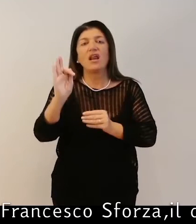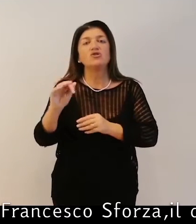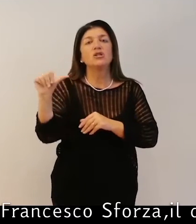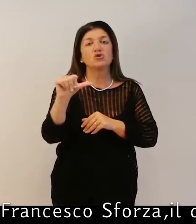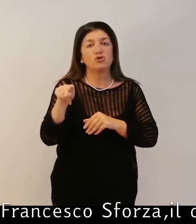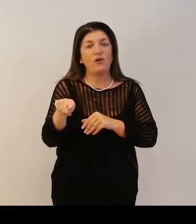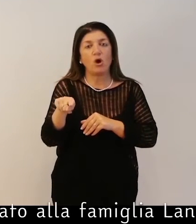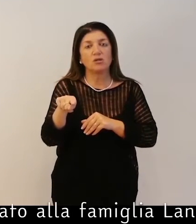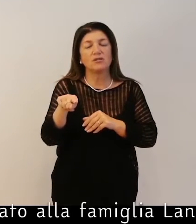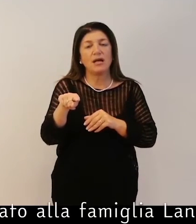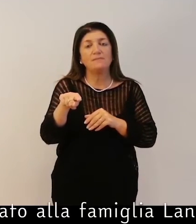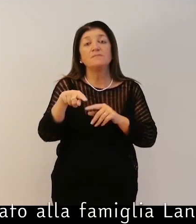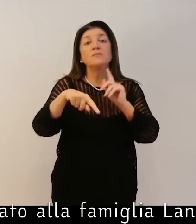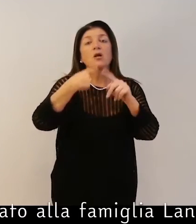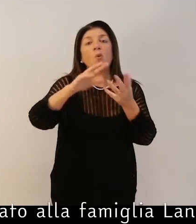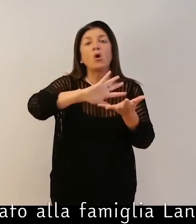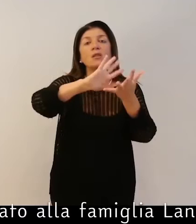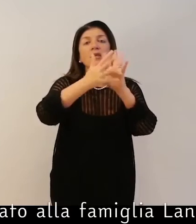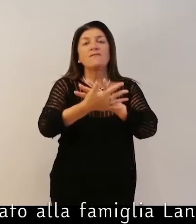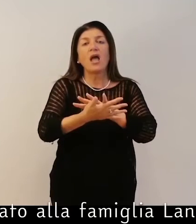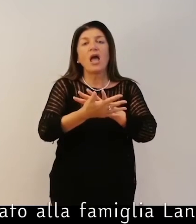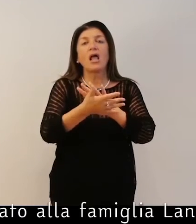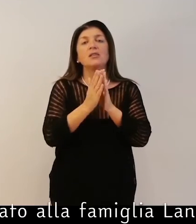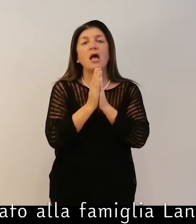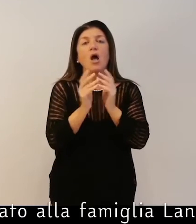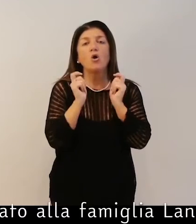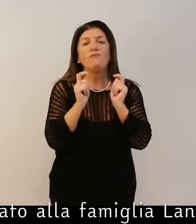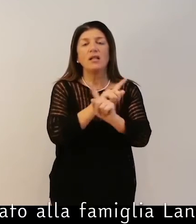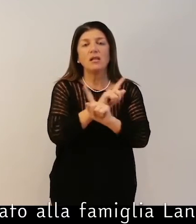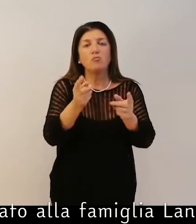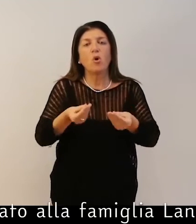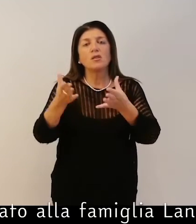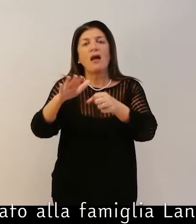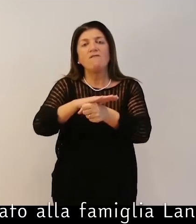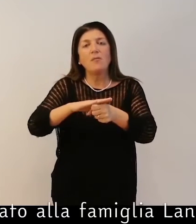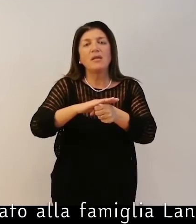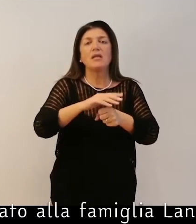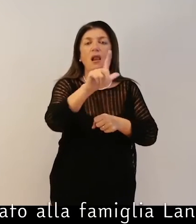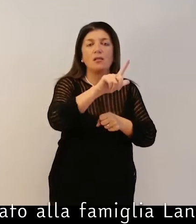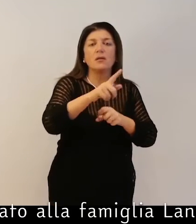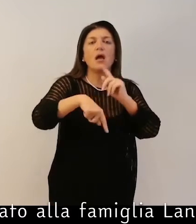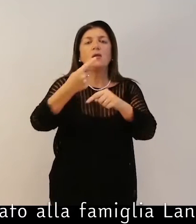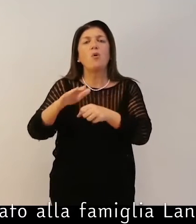perse la sua funzione e fu affidato alla famiglia Landriani e poi ai Trivulzio.